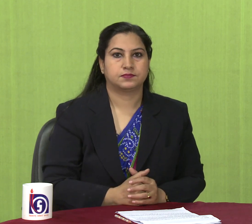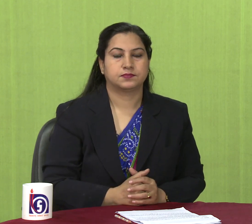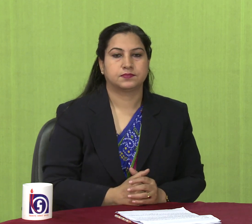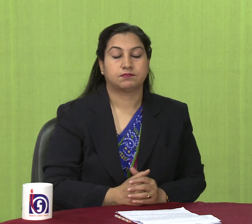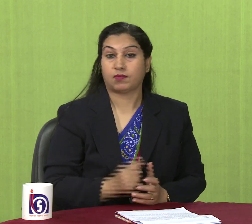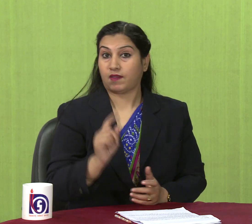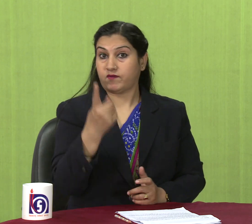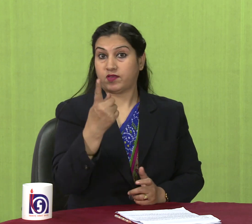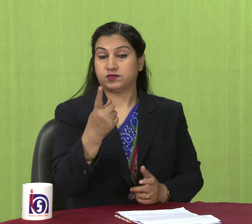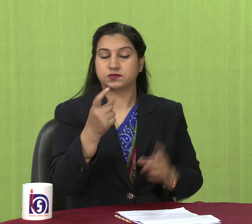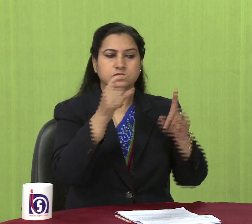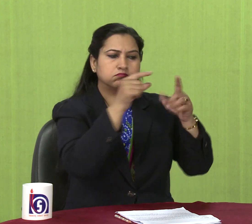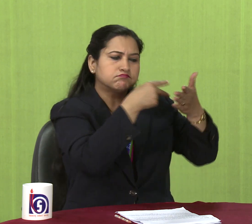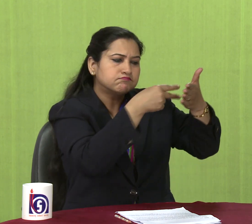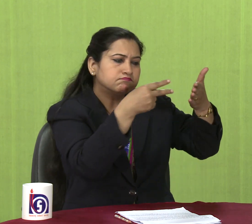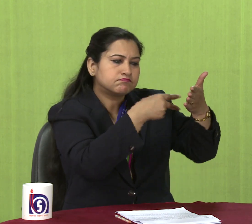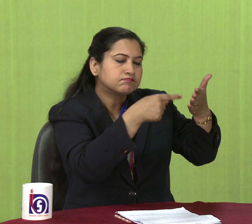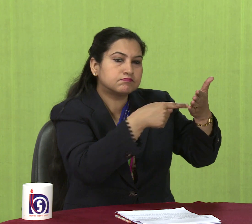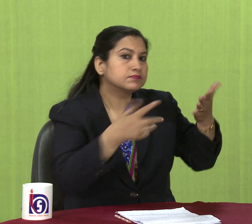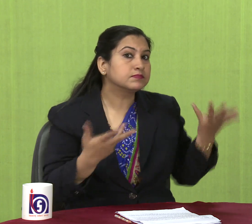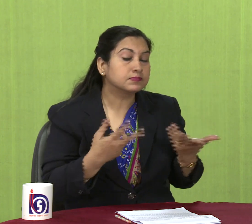पहला दोहा कुछ इस प्रकार है।